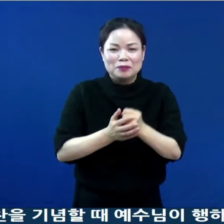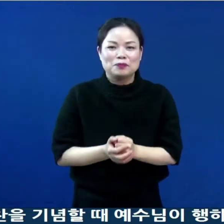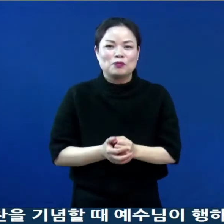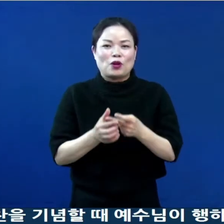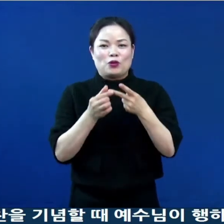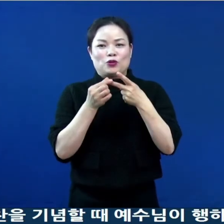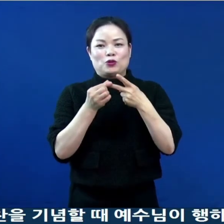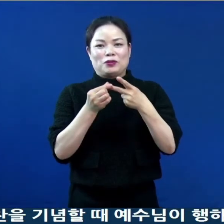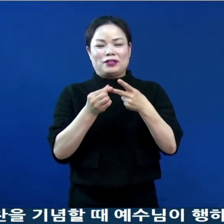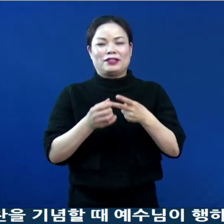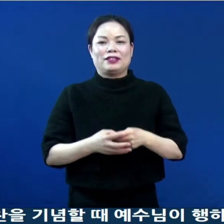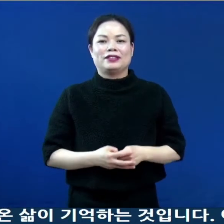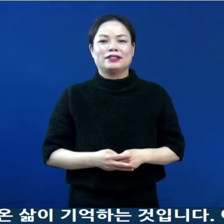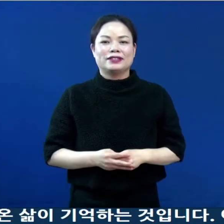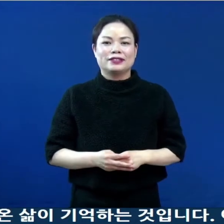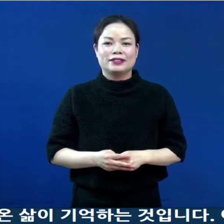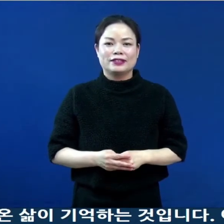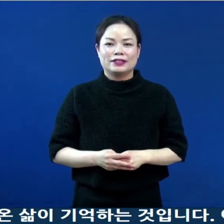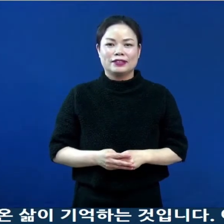번째,